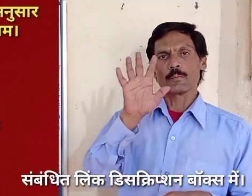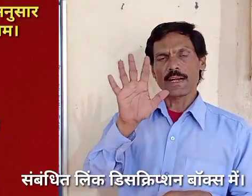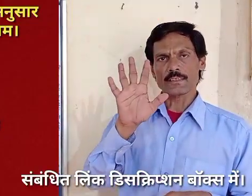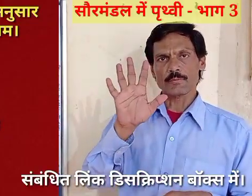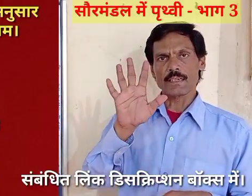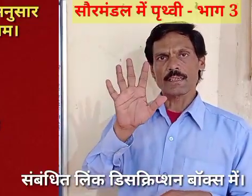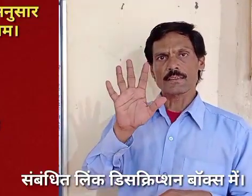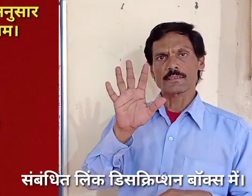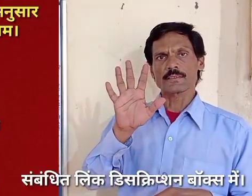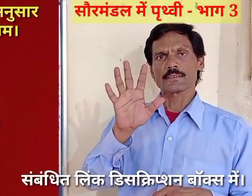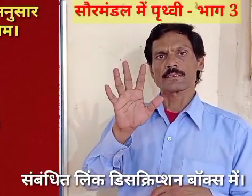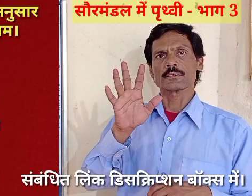पांचवा